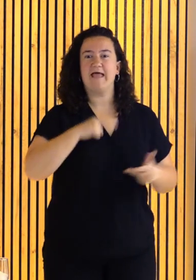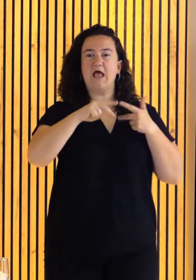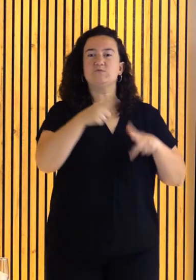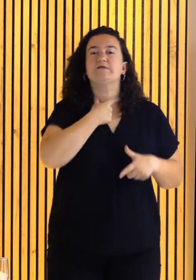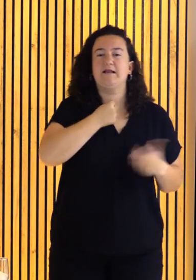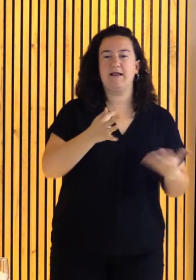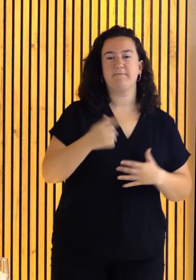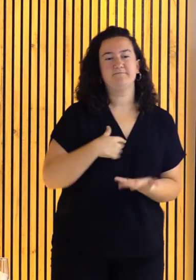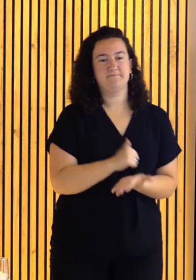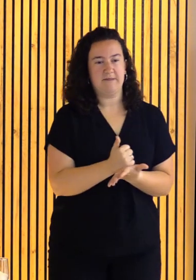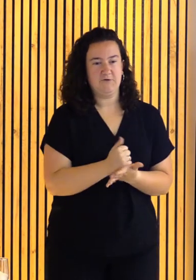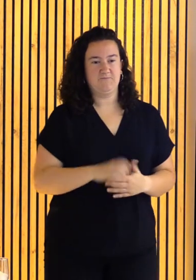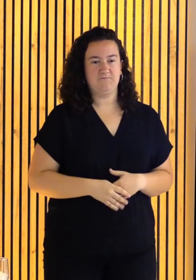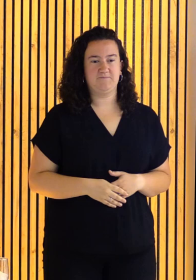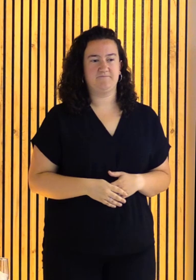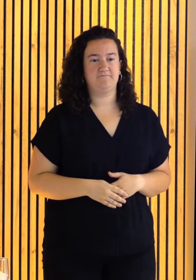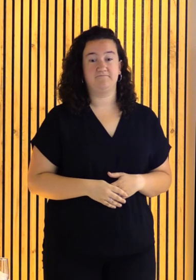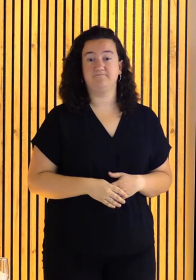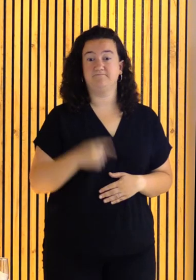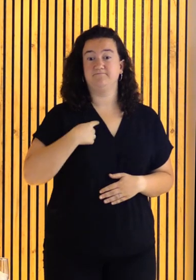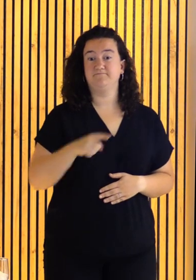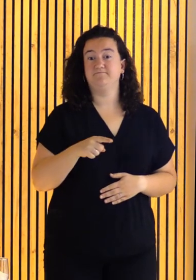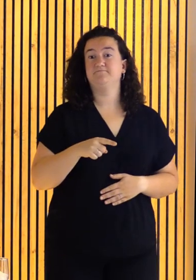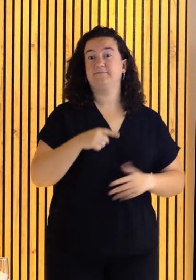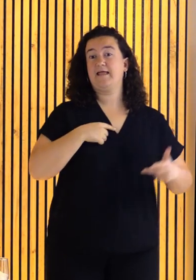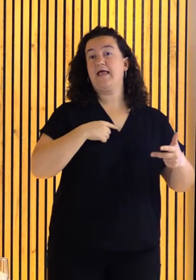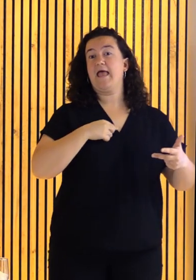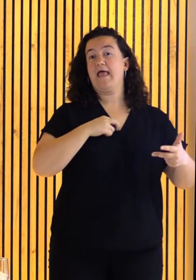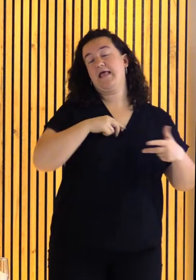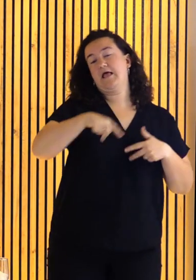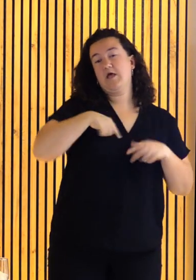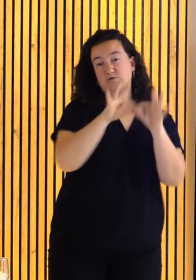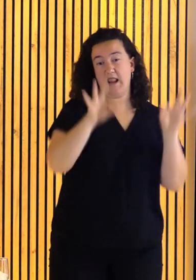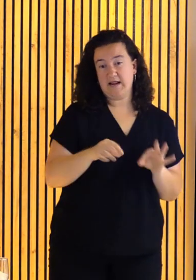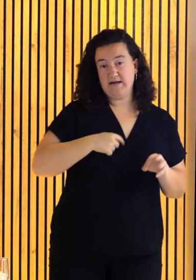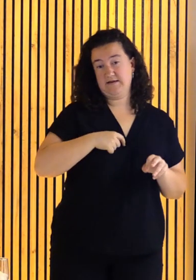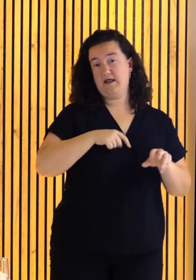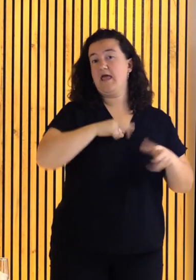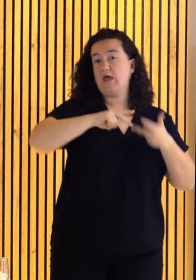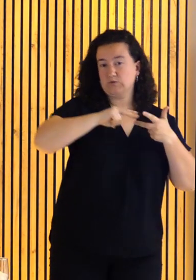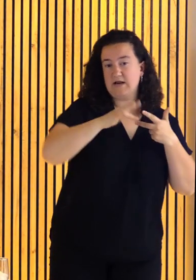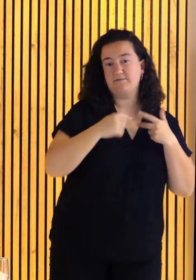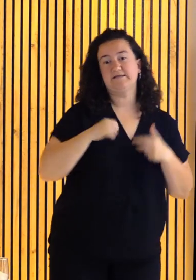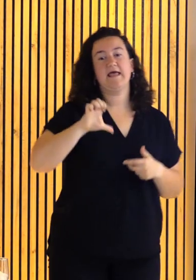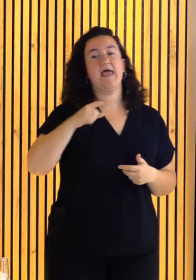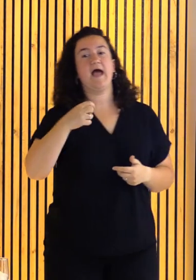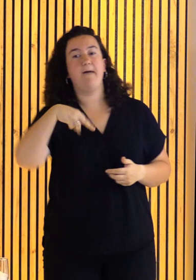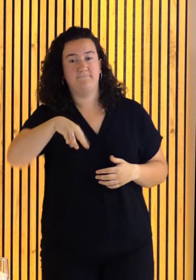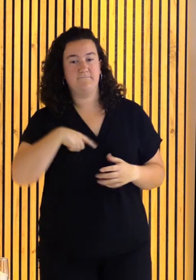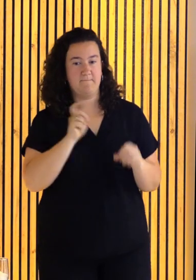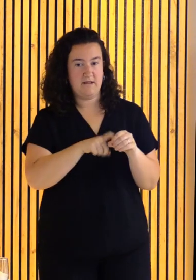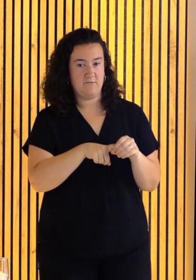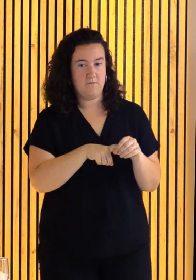eta maritxua. Euskararen euskarazeko eta EGAM-eko kidea naiz, eta talde batean euskaltzaletasuna da